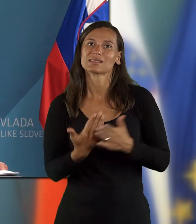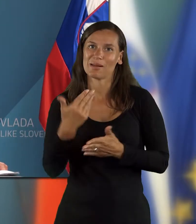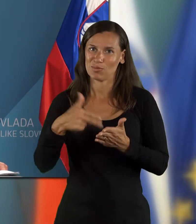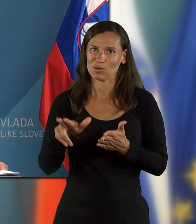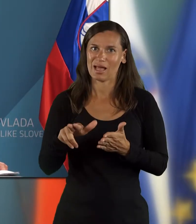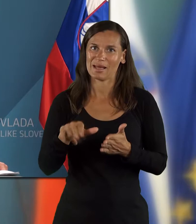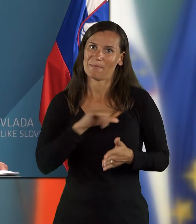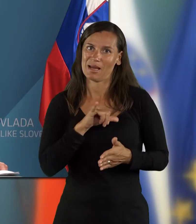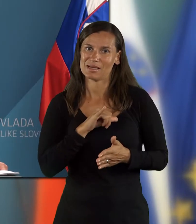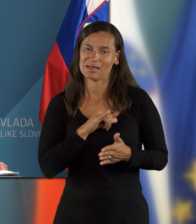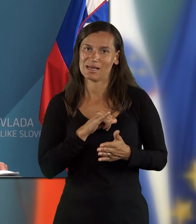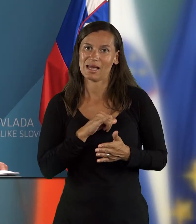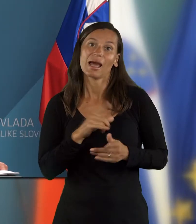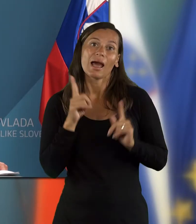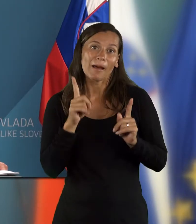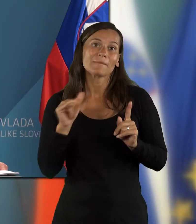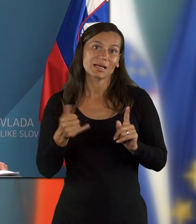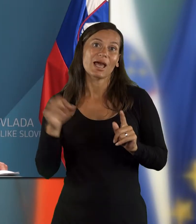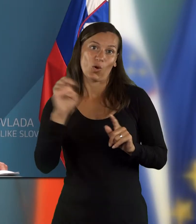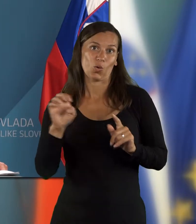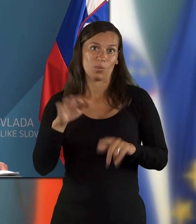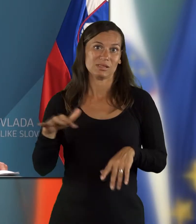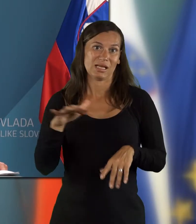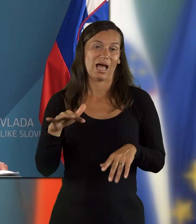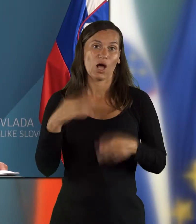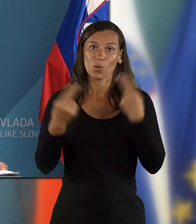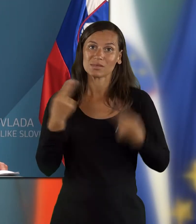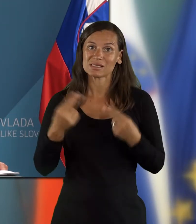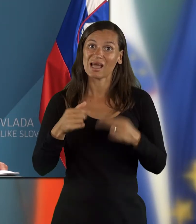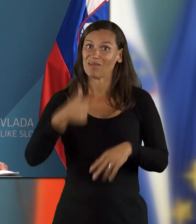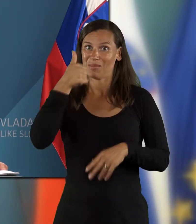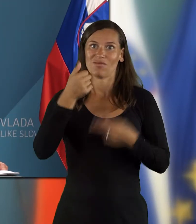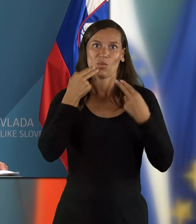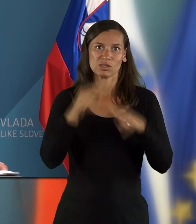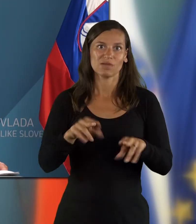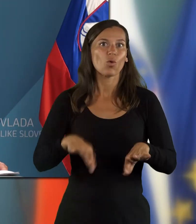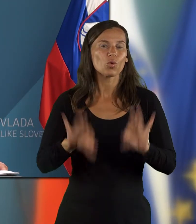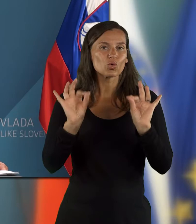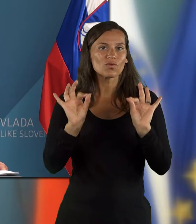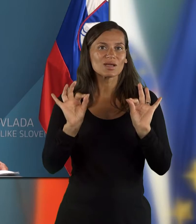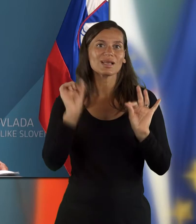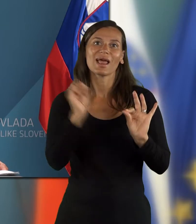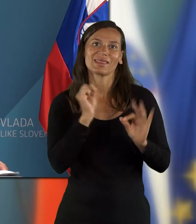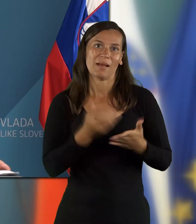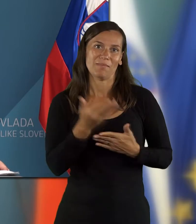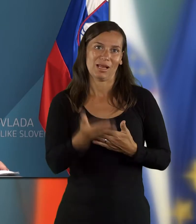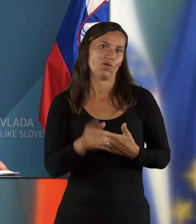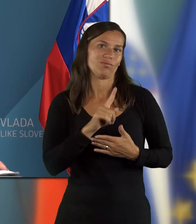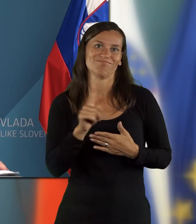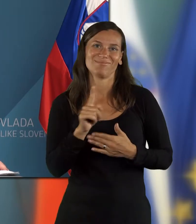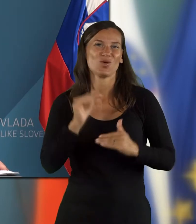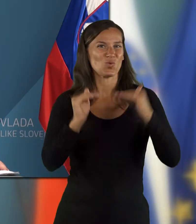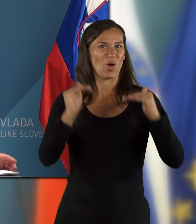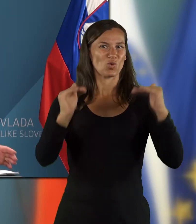roka za prodajo banke, vendar je Evropska komisija v svojem prvem odzivu ugotovila, da predlog